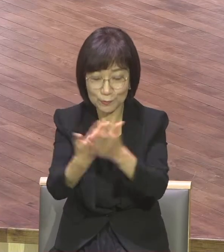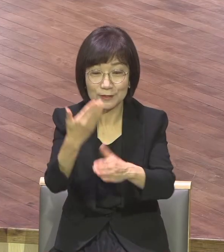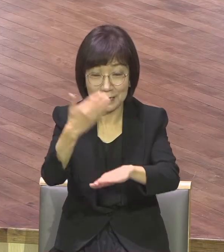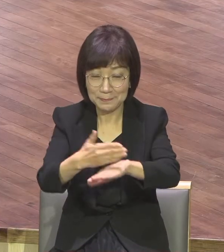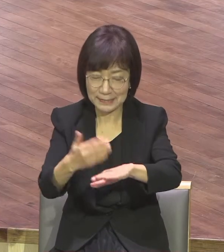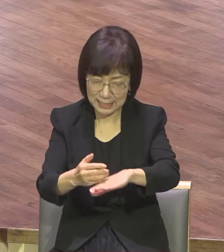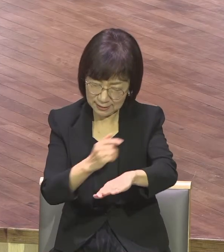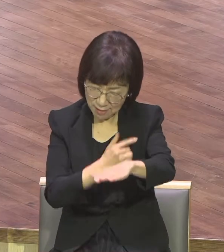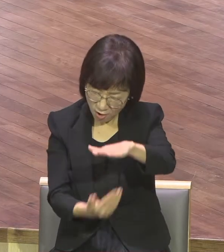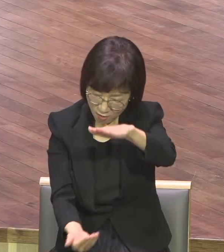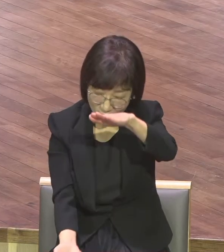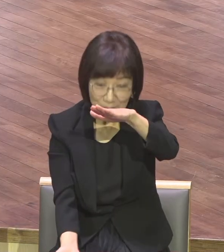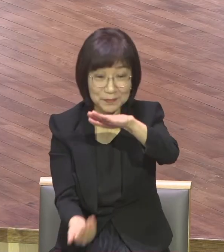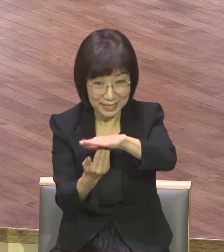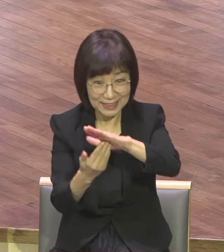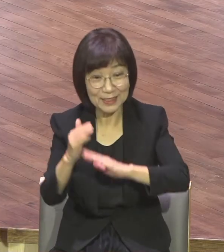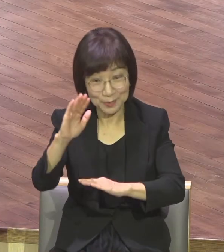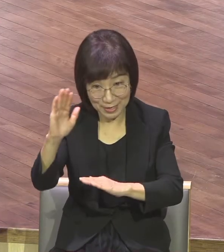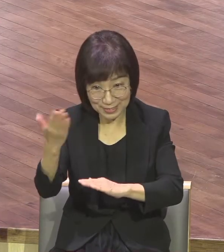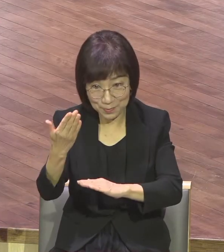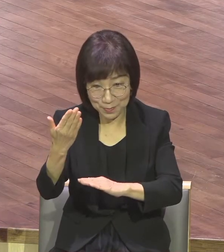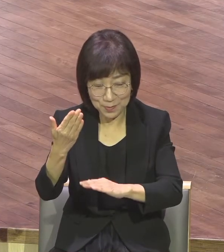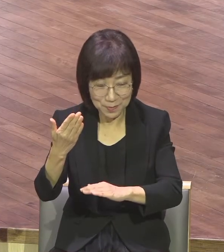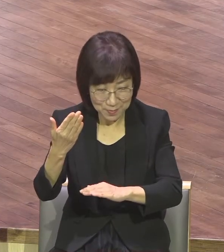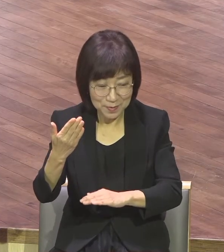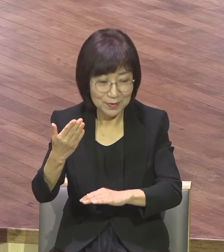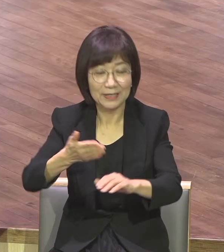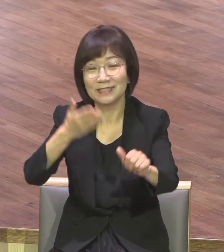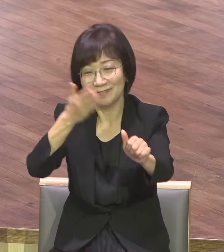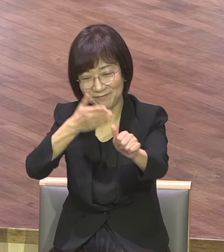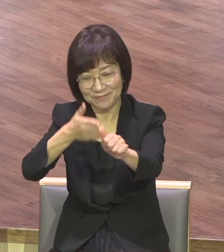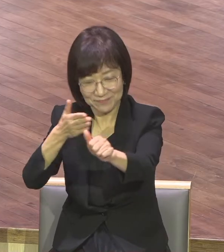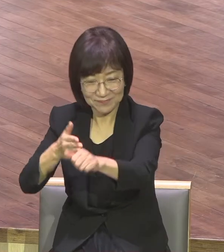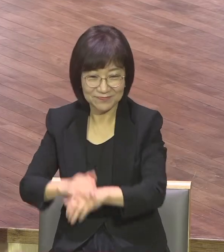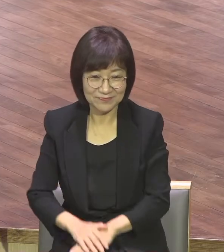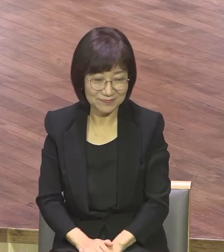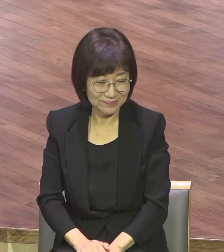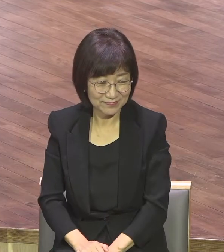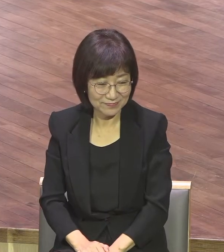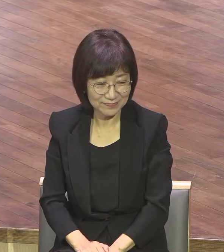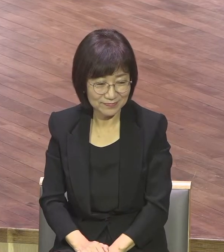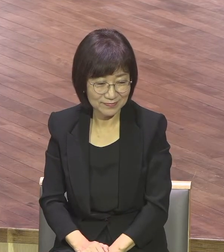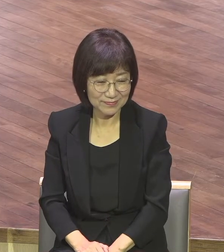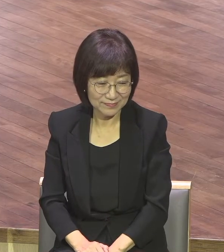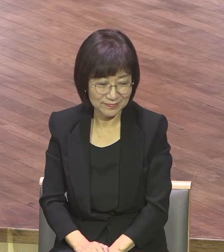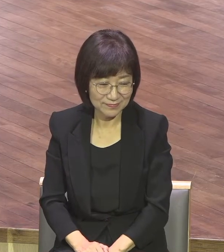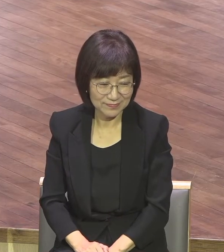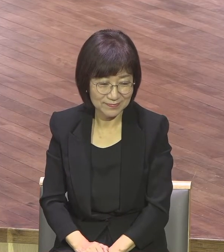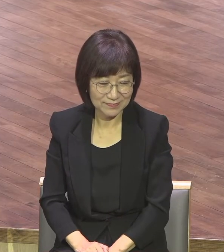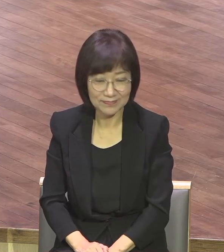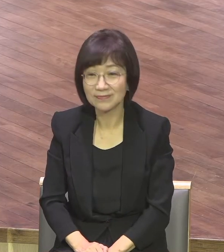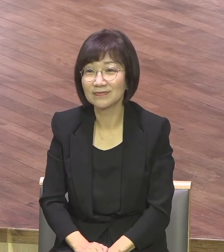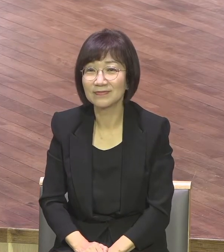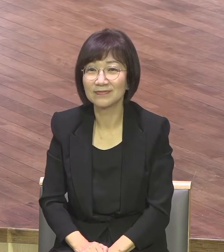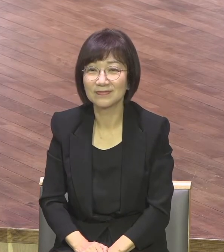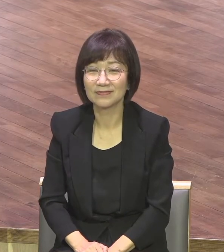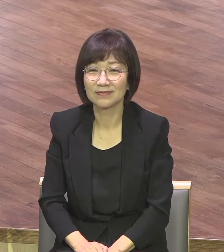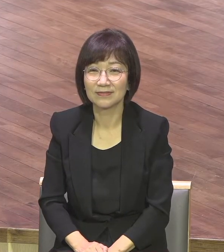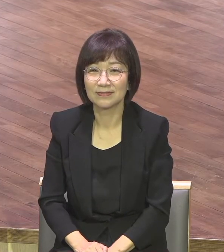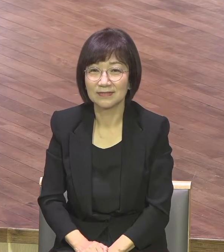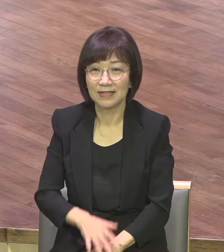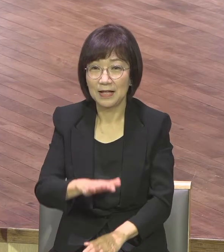하나님 내 삶이 감사의 서밋이 되게 하여 주옵소서. 당당히 서는 증거 있기를 주님으로